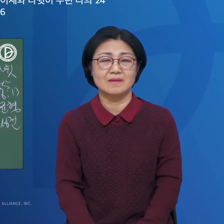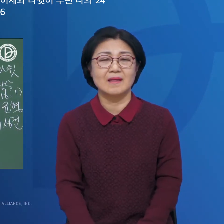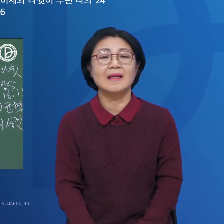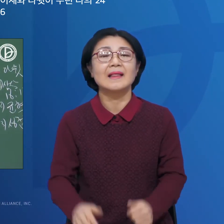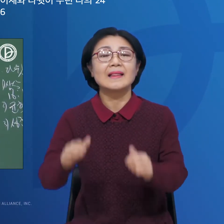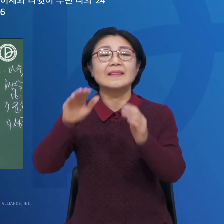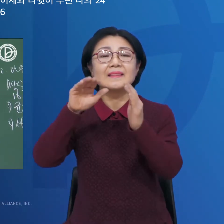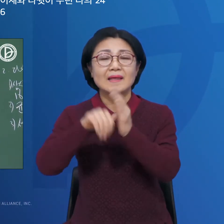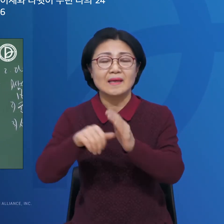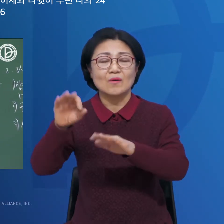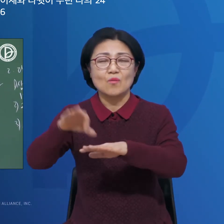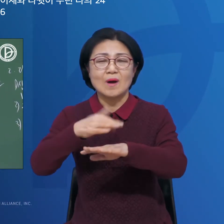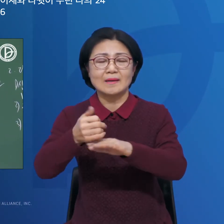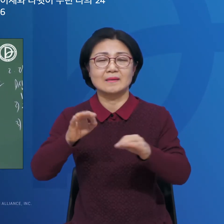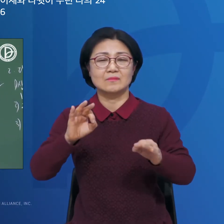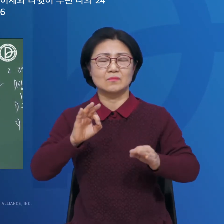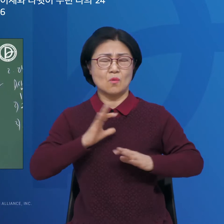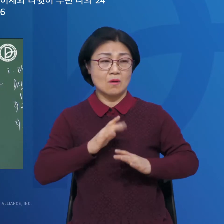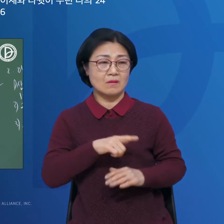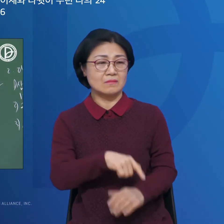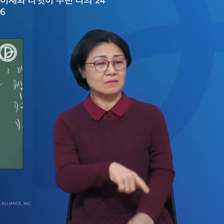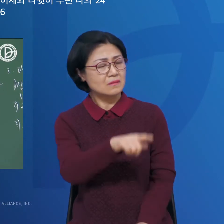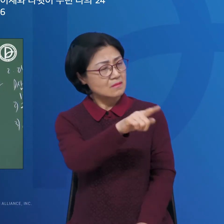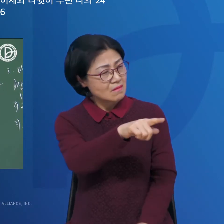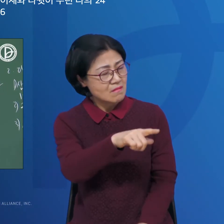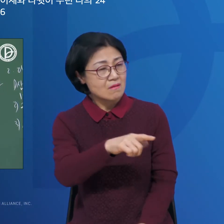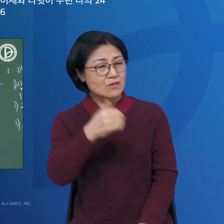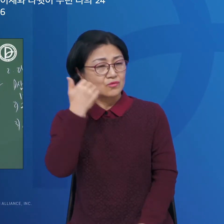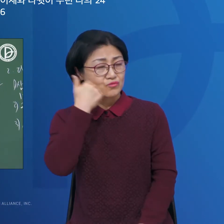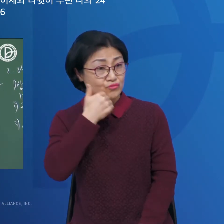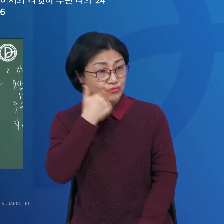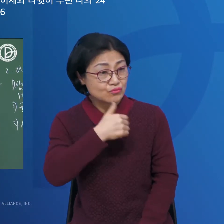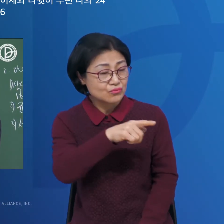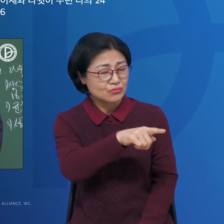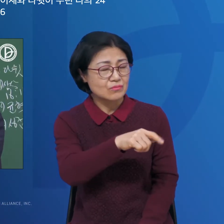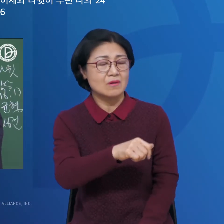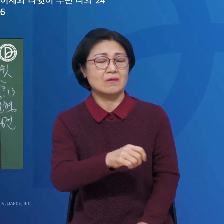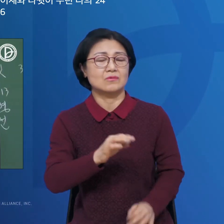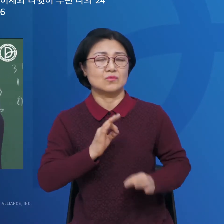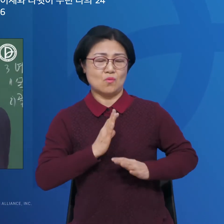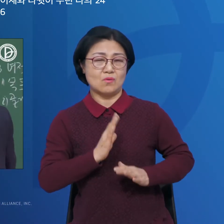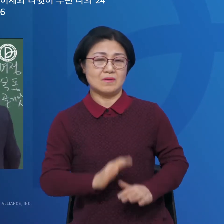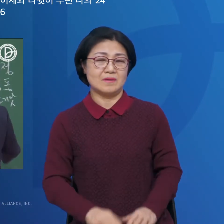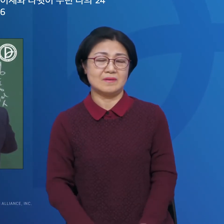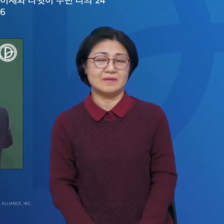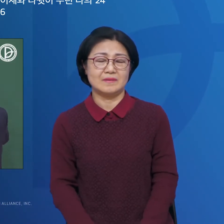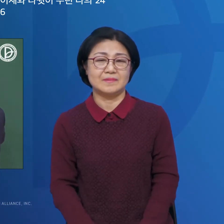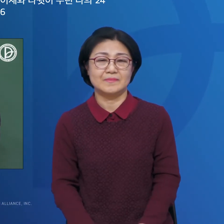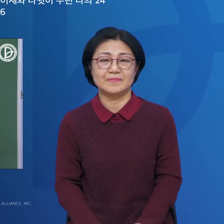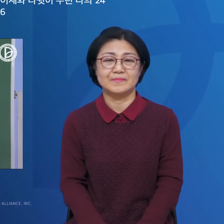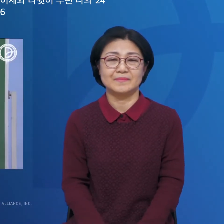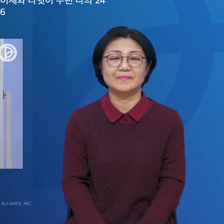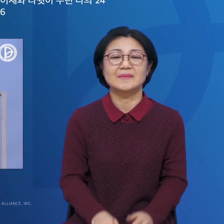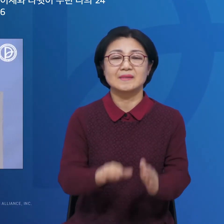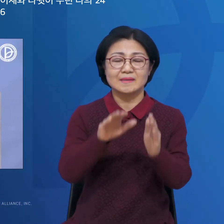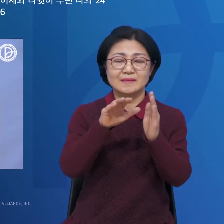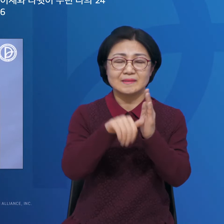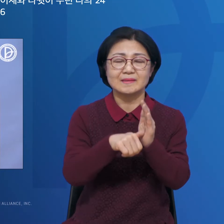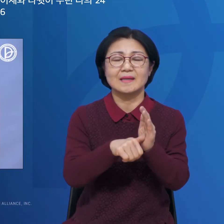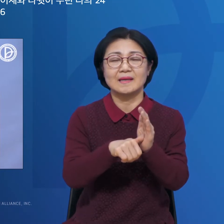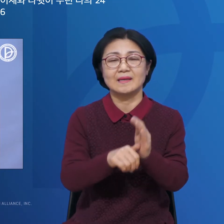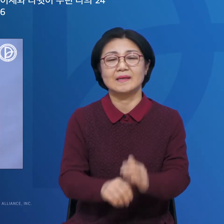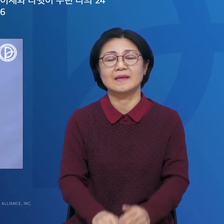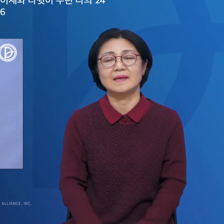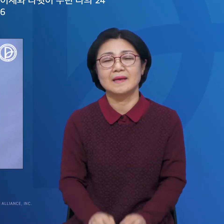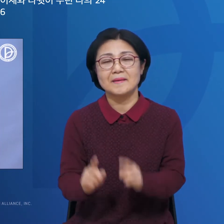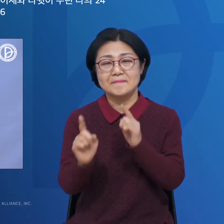But when King Saul saw him, he was so shocked. He said, who are you? 그때 한 말입니다. And this is what David said right then.